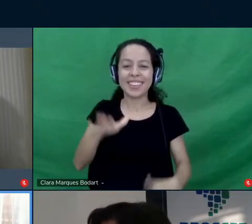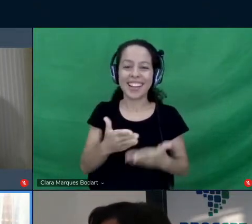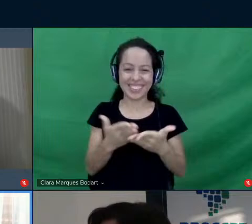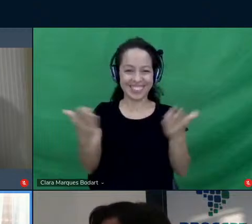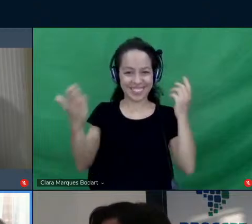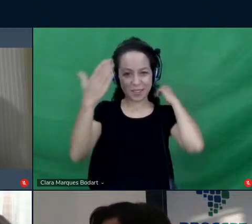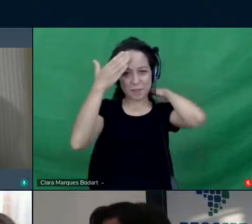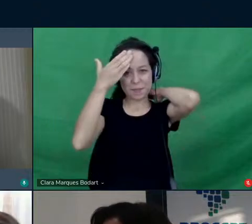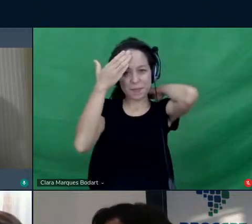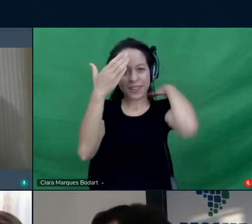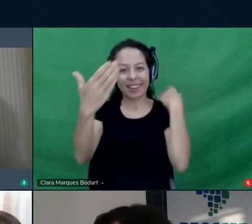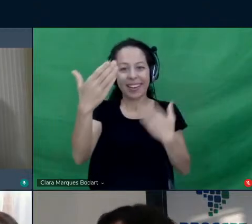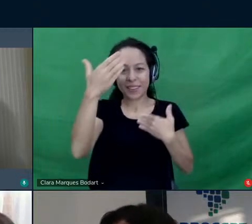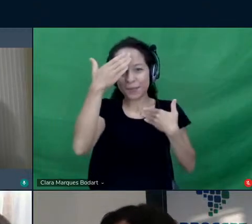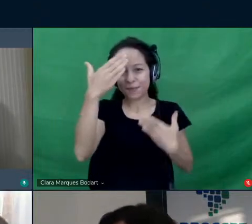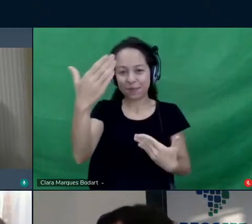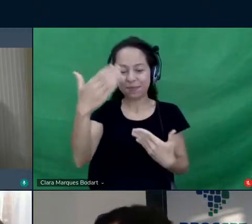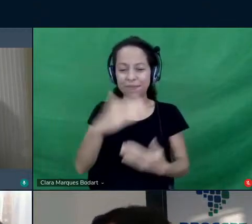bom?